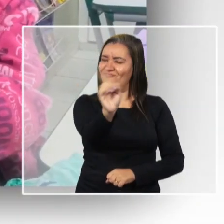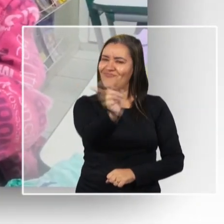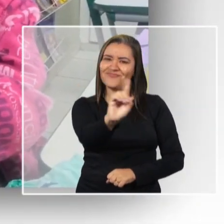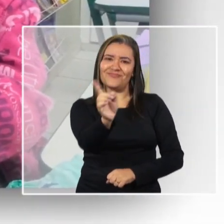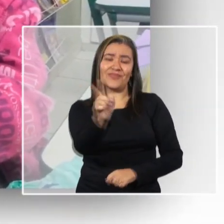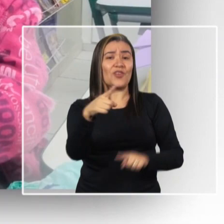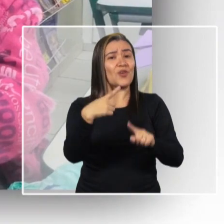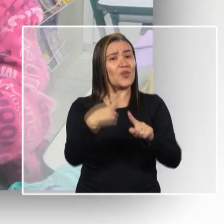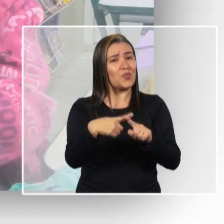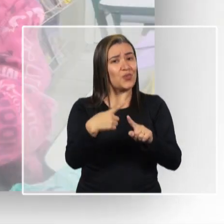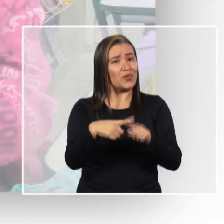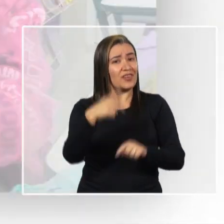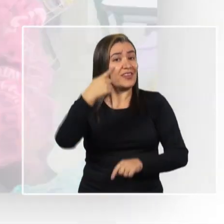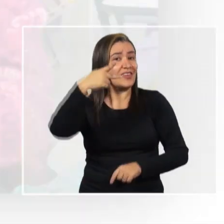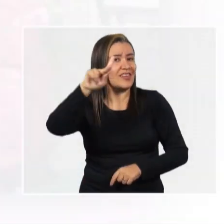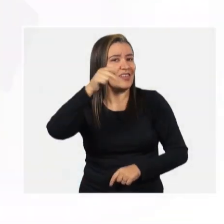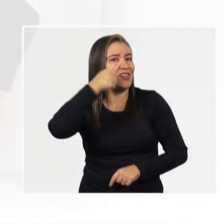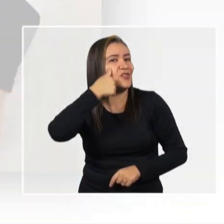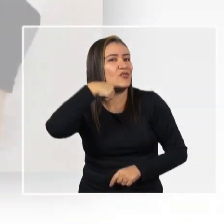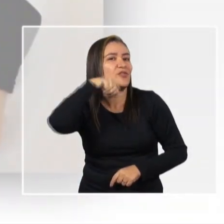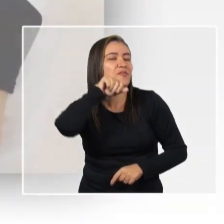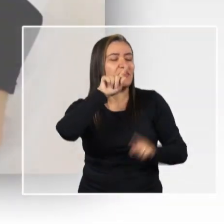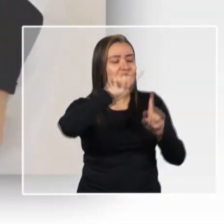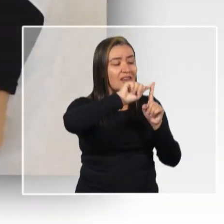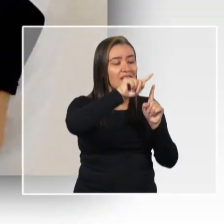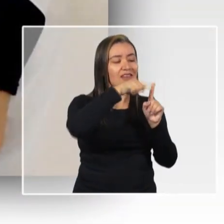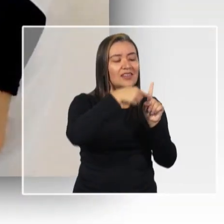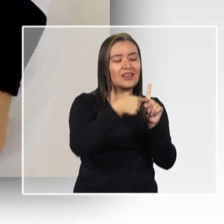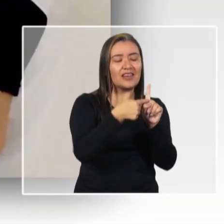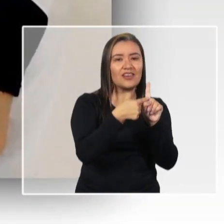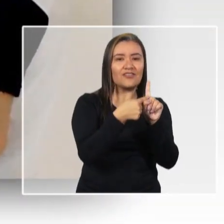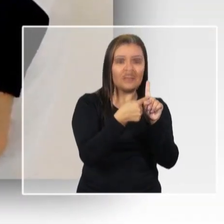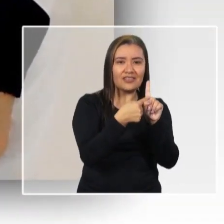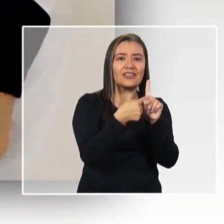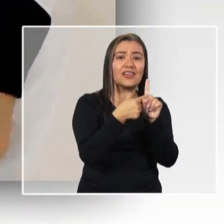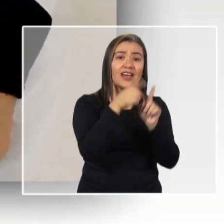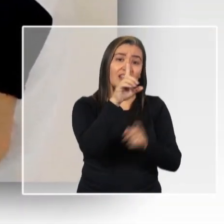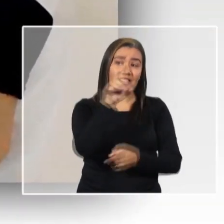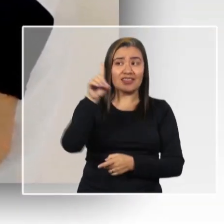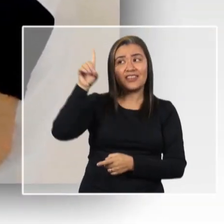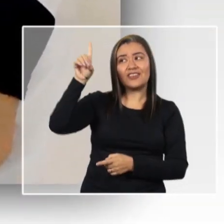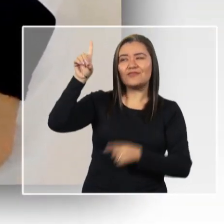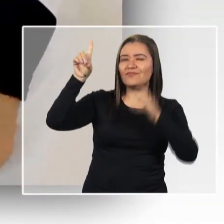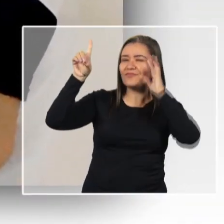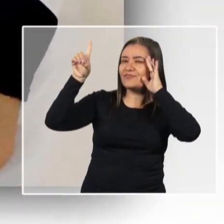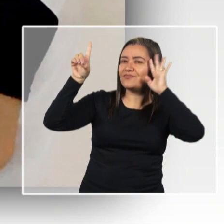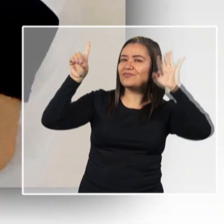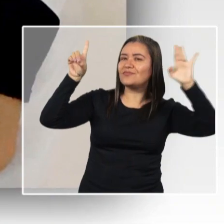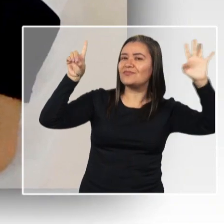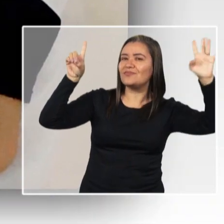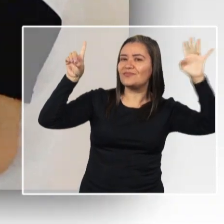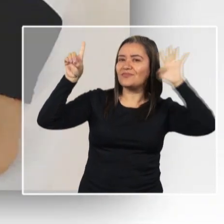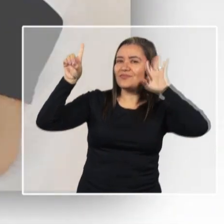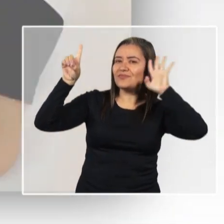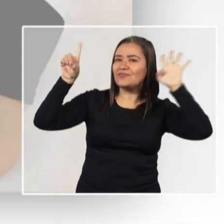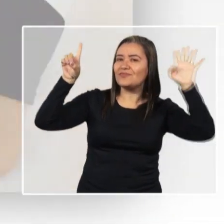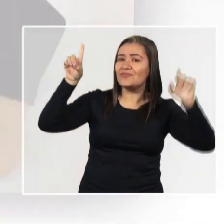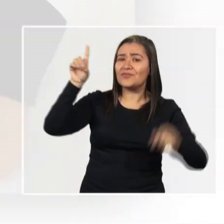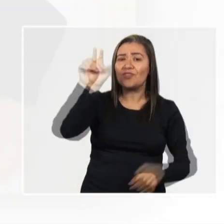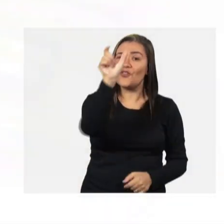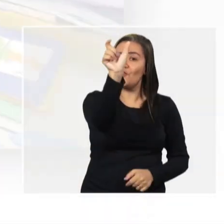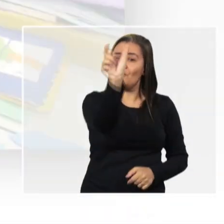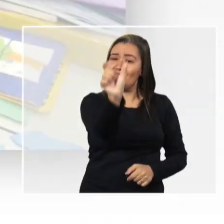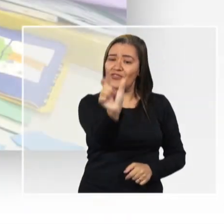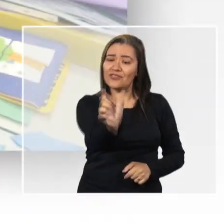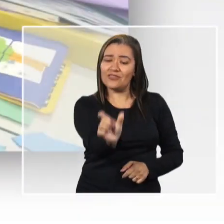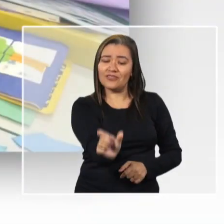que não é querido antes de você nascer.